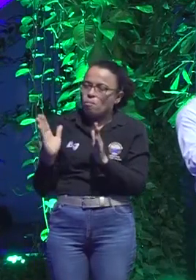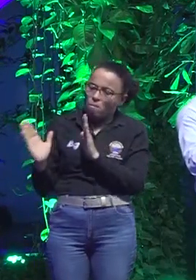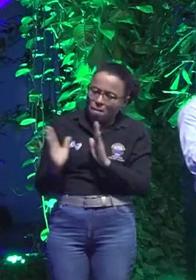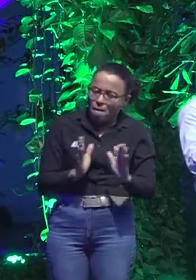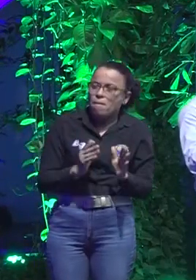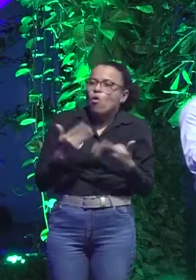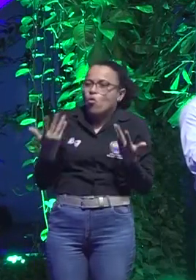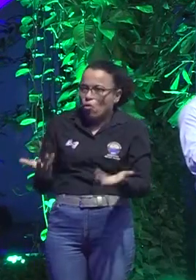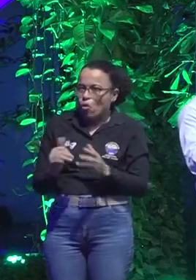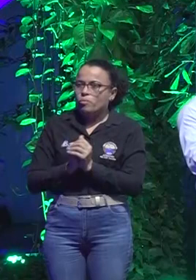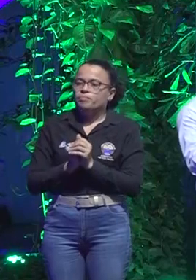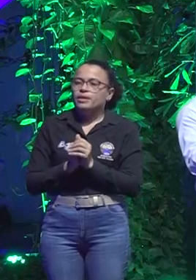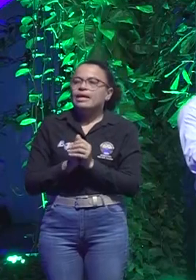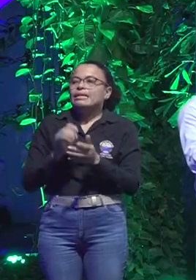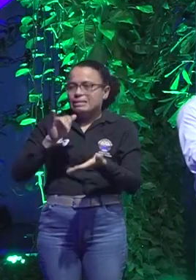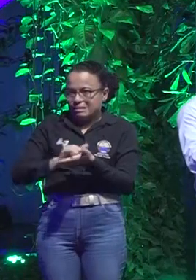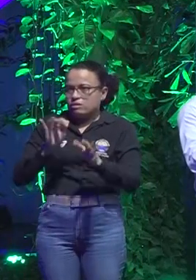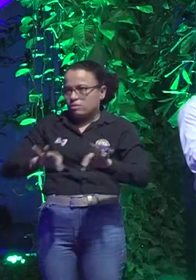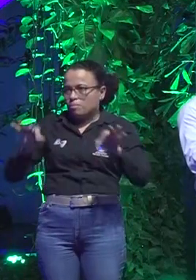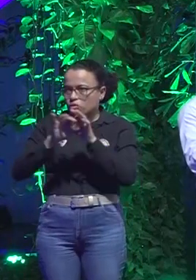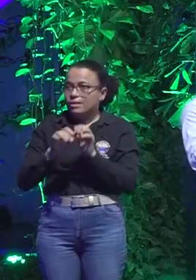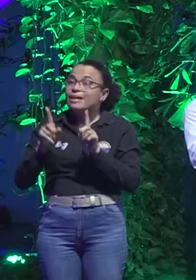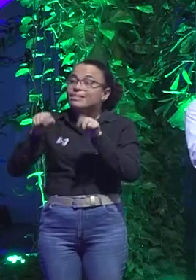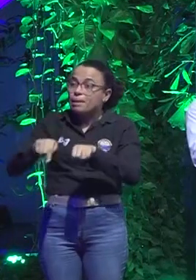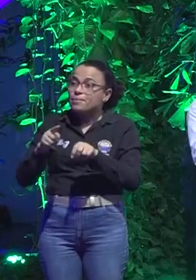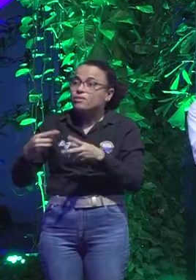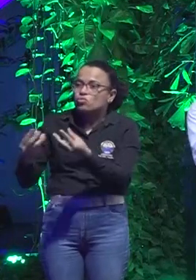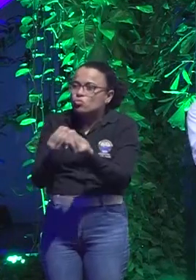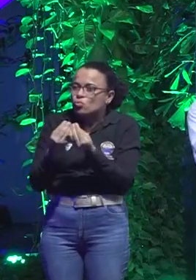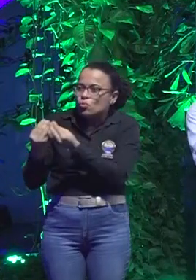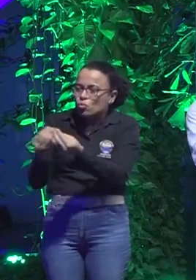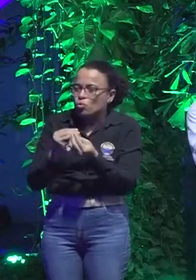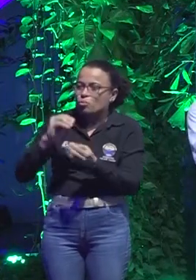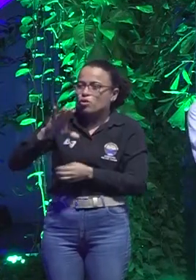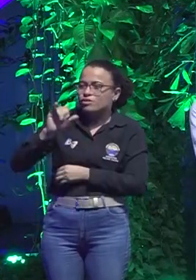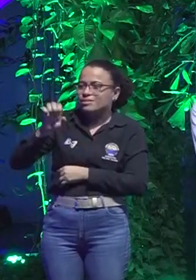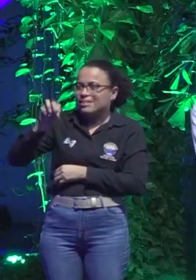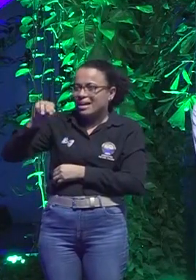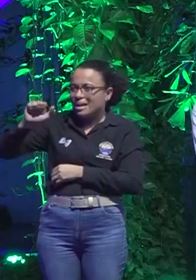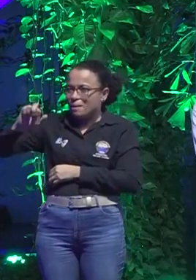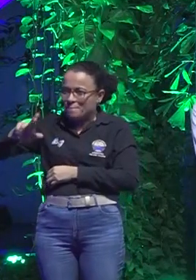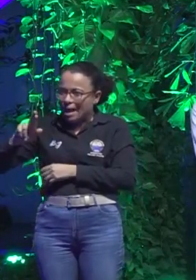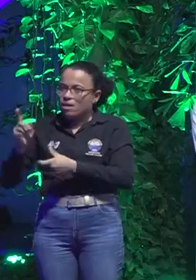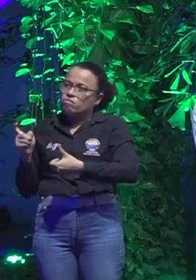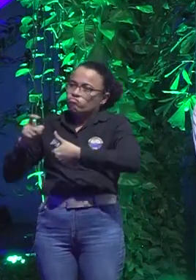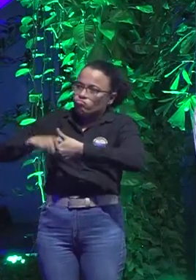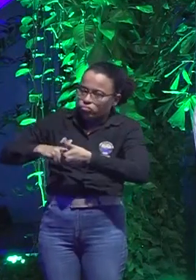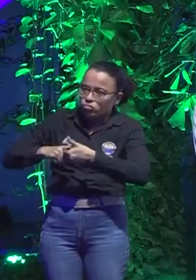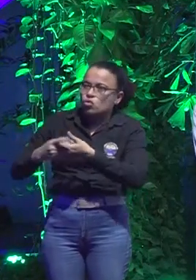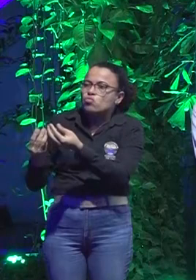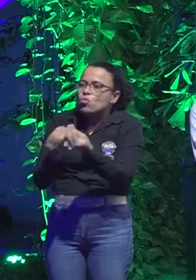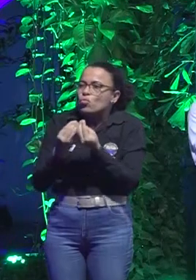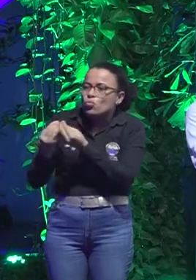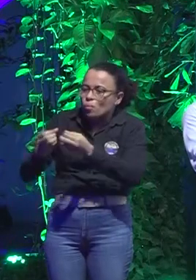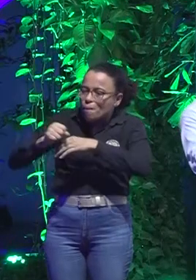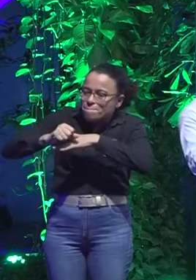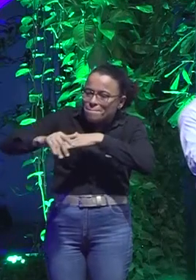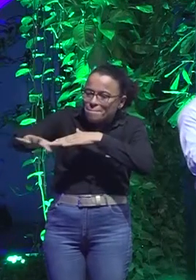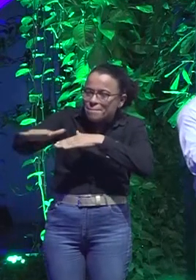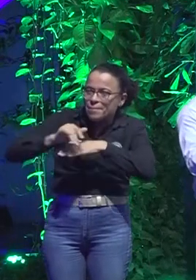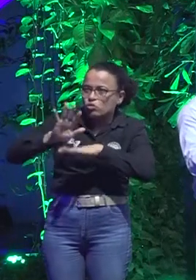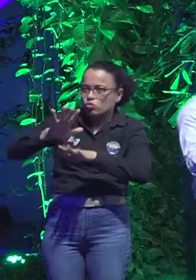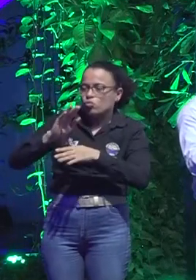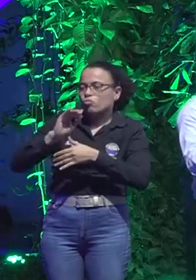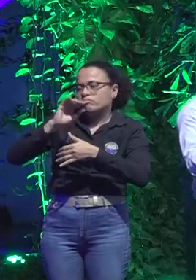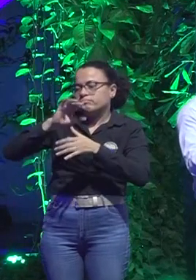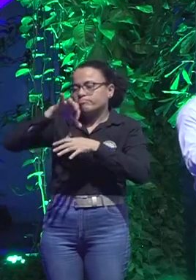que hace parte del CEIMAR, un centro de excelencia que agrupa 11 universidades en torno al mar y queremos ser la Universidad de los Mares de Colombia. Pero la Universidad